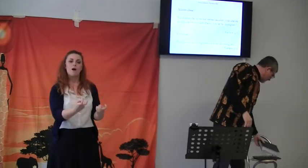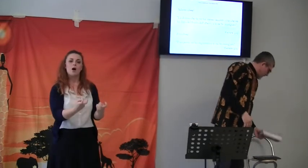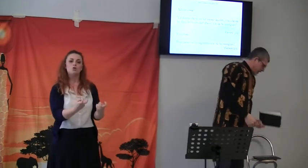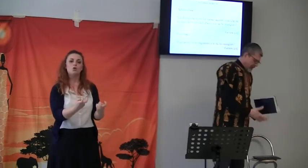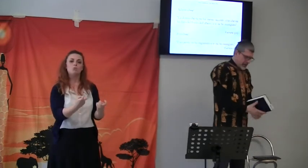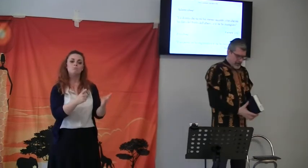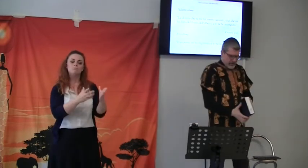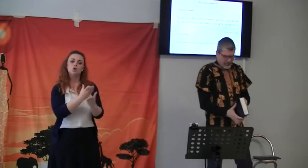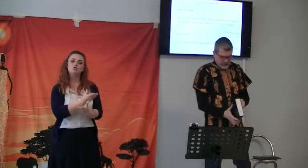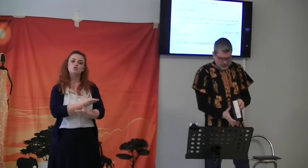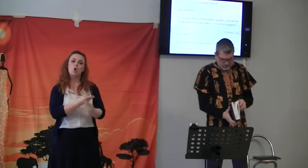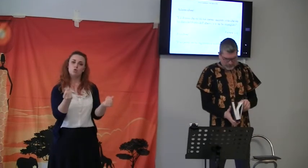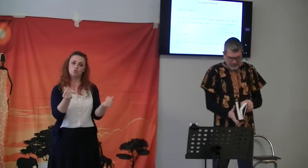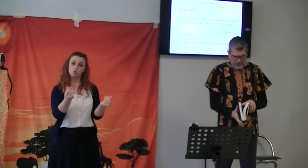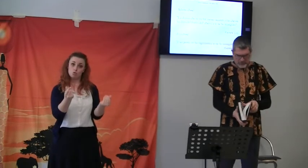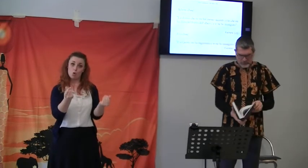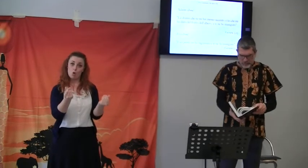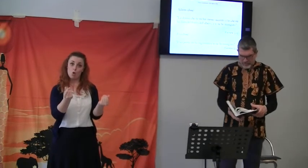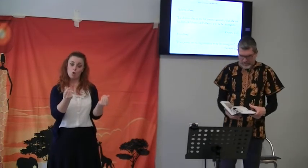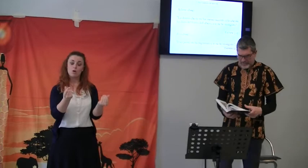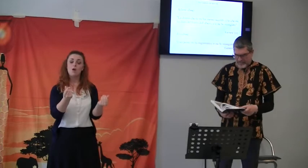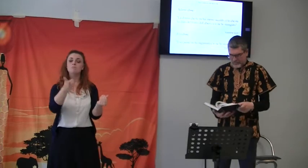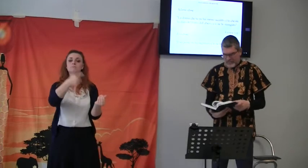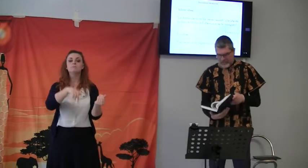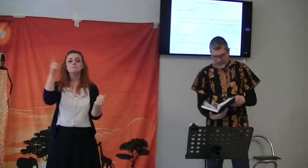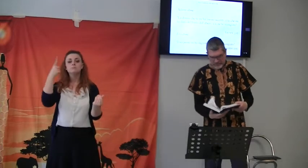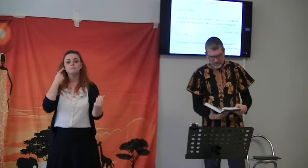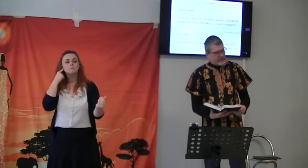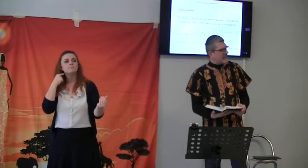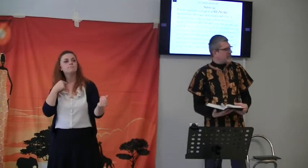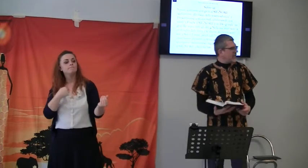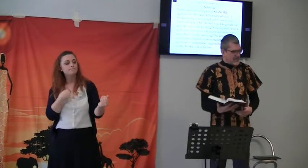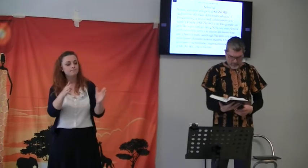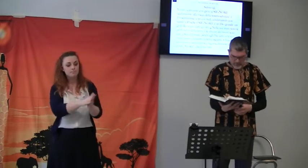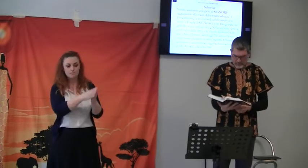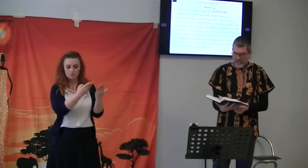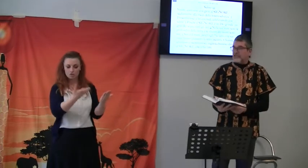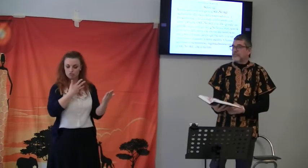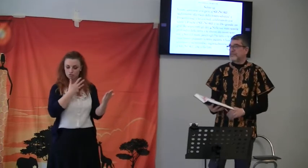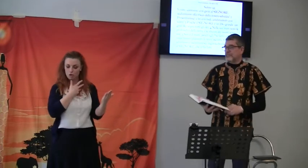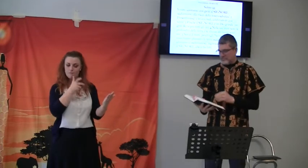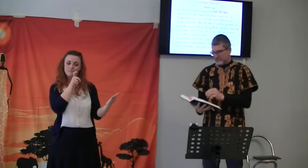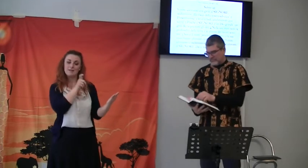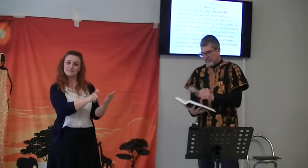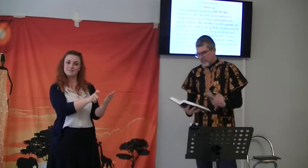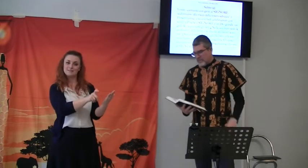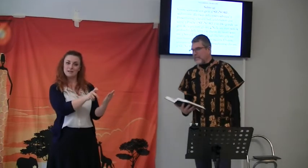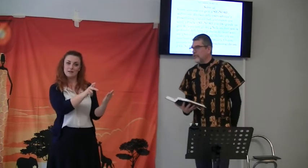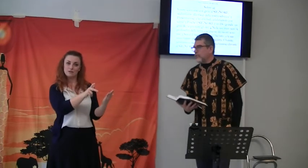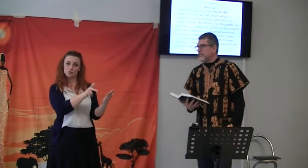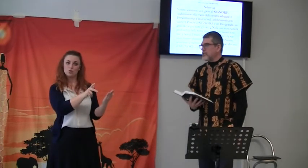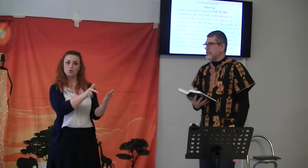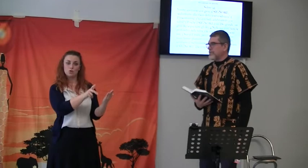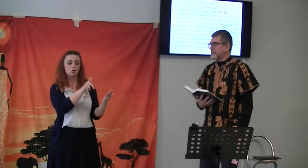guidato su un passo della scrittura, che è il Salmo che ha citato stamattina Janet. Il